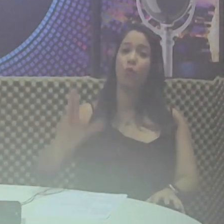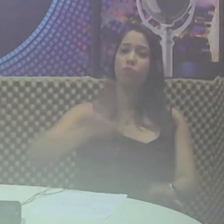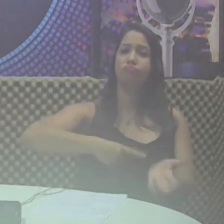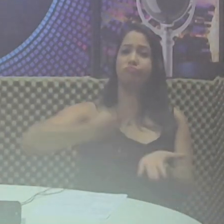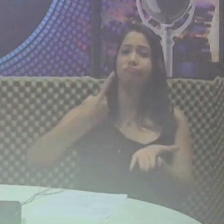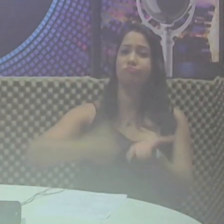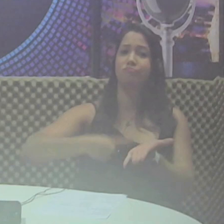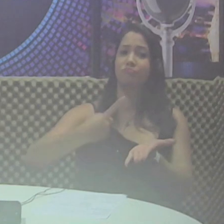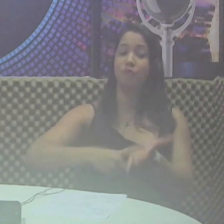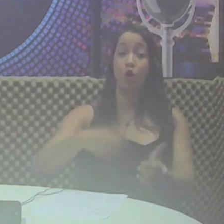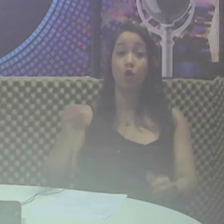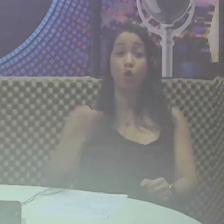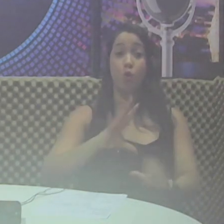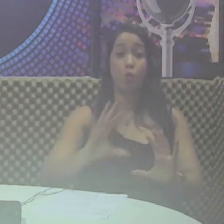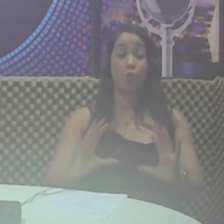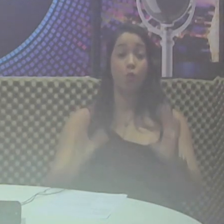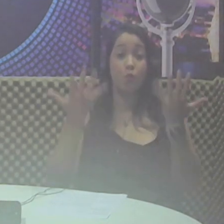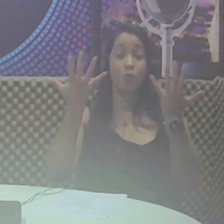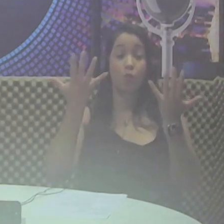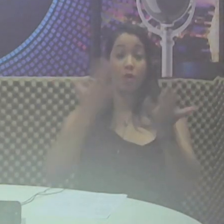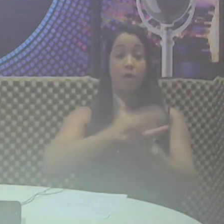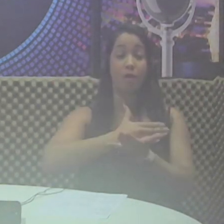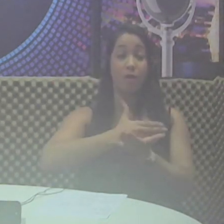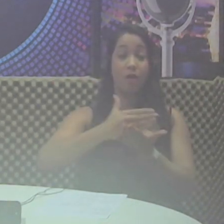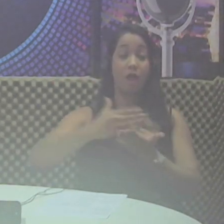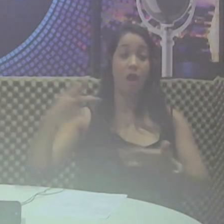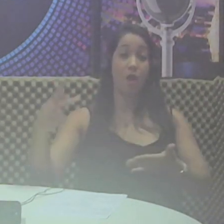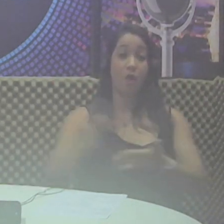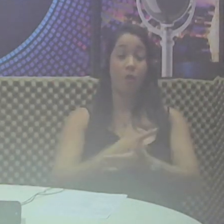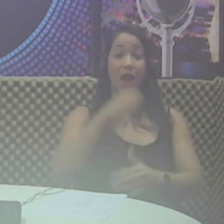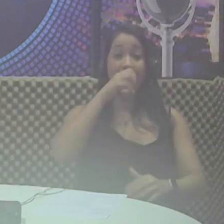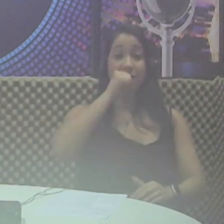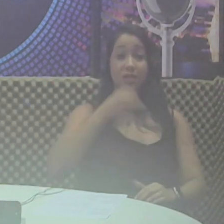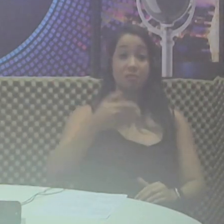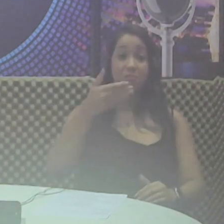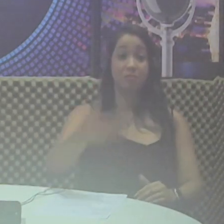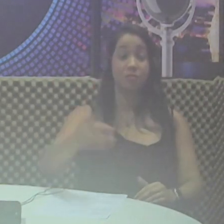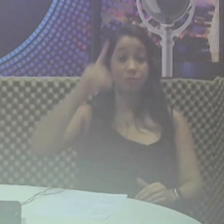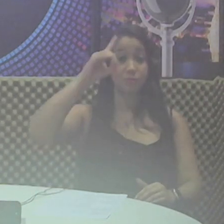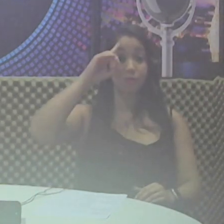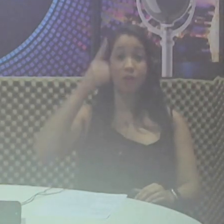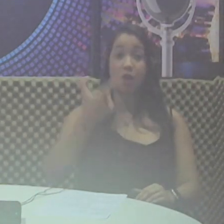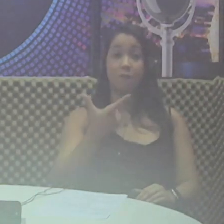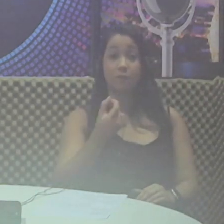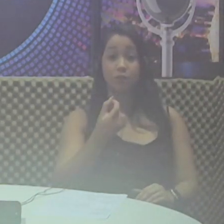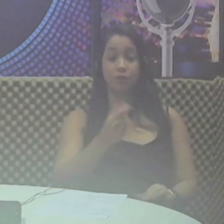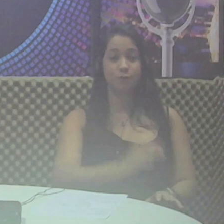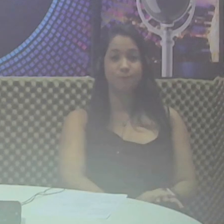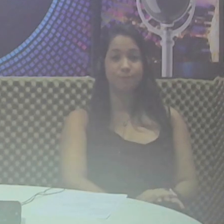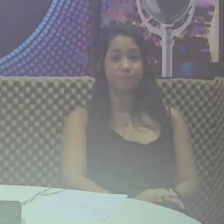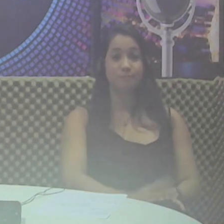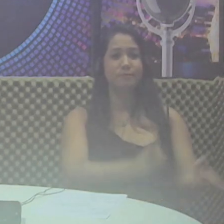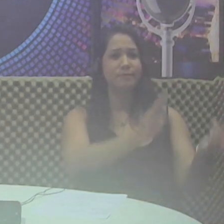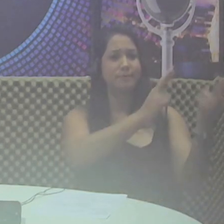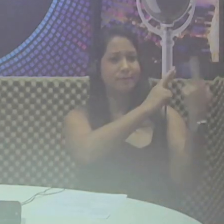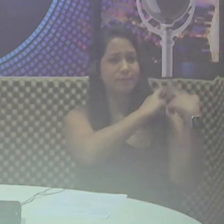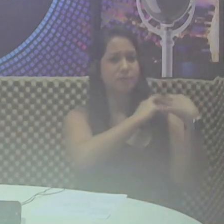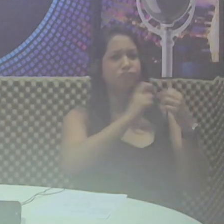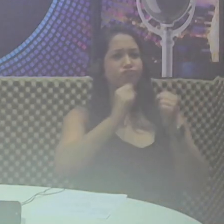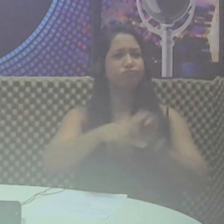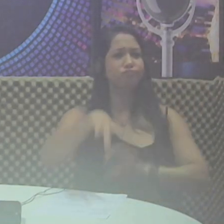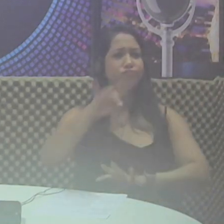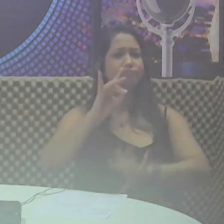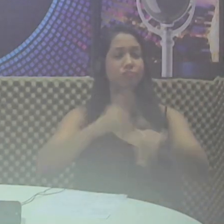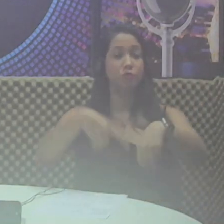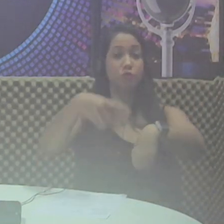agendamento no novo mutirão, que será realizado no próximo sábado, dia 20. Os responsáveis poderão escolher o